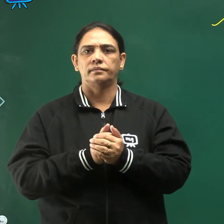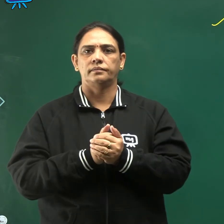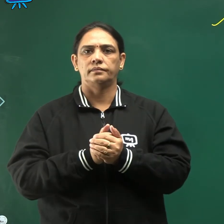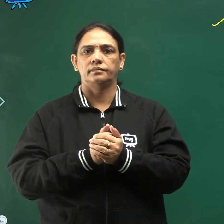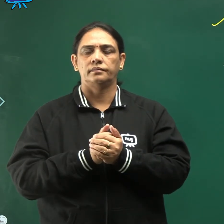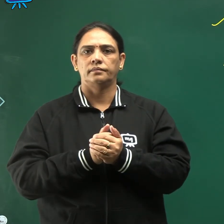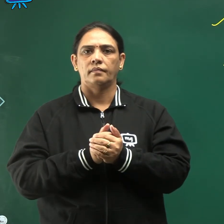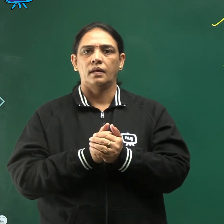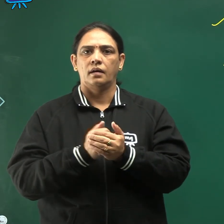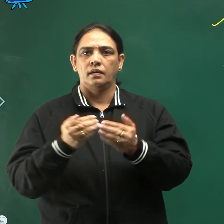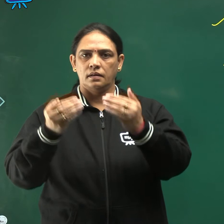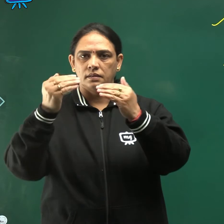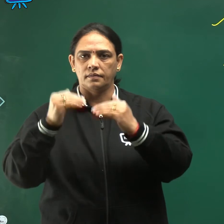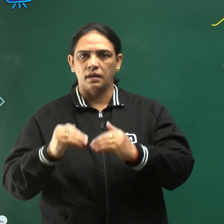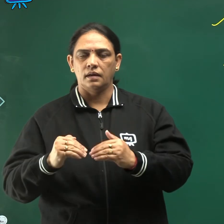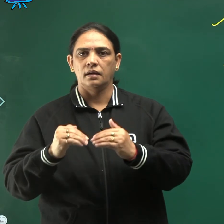भाजक 2